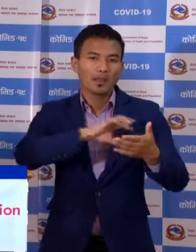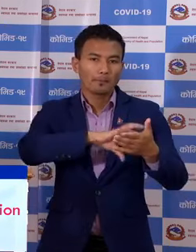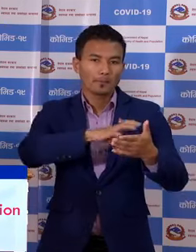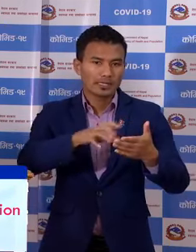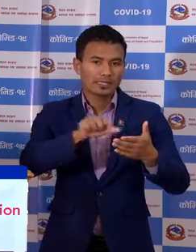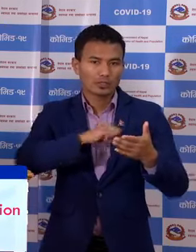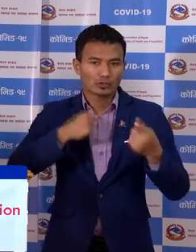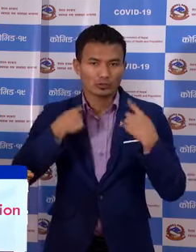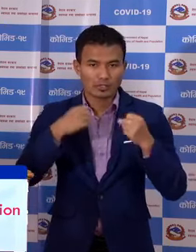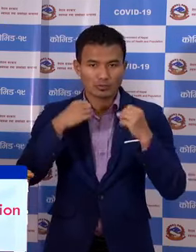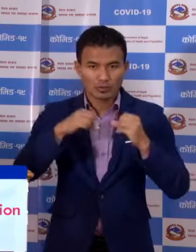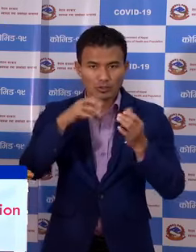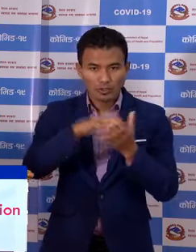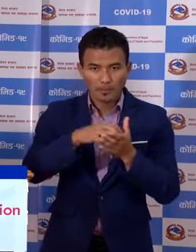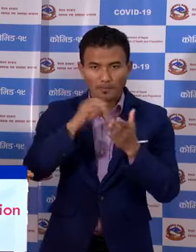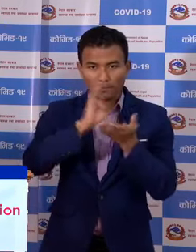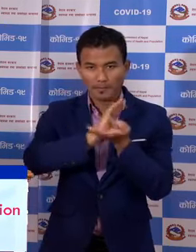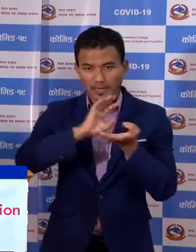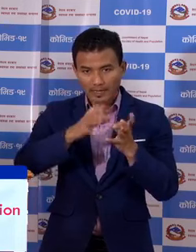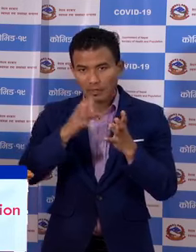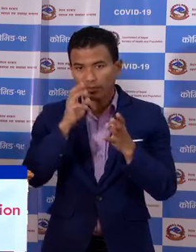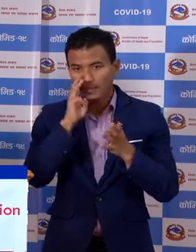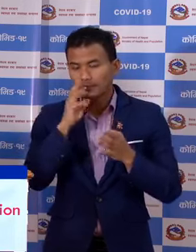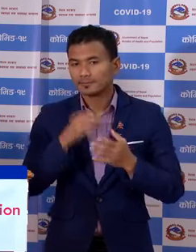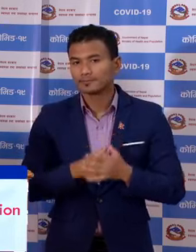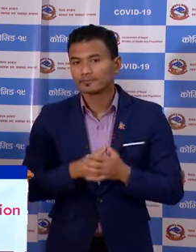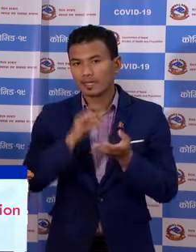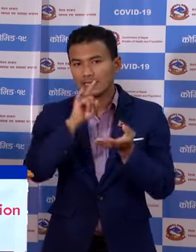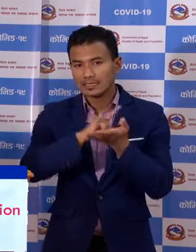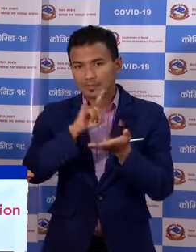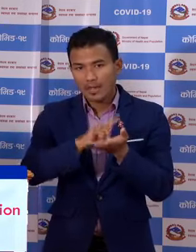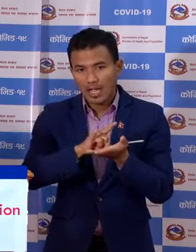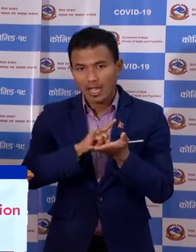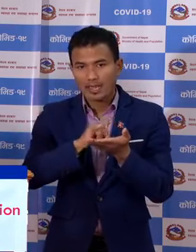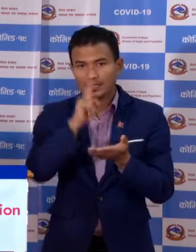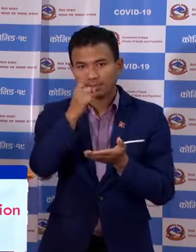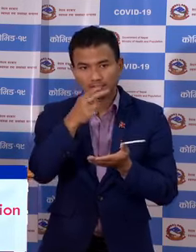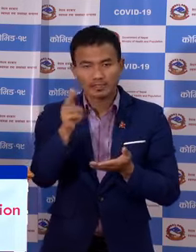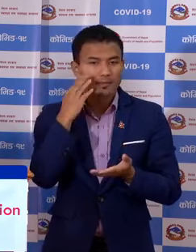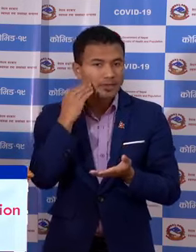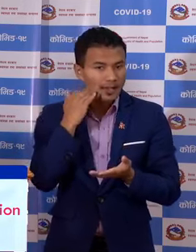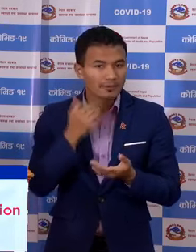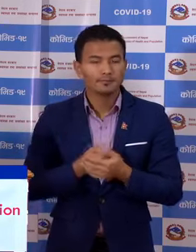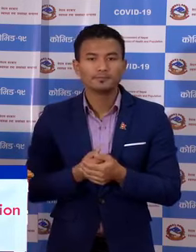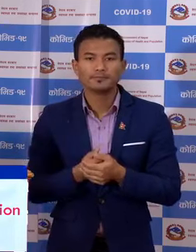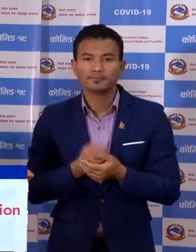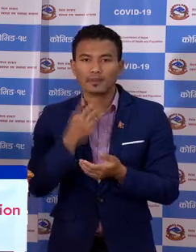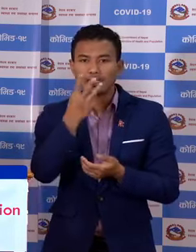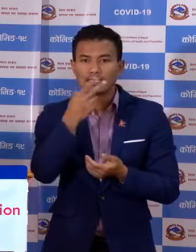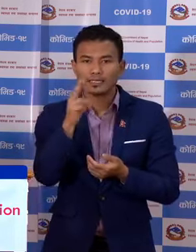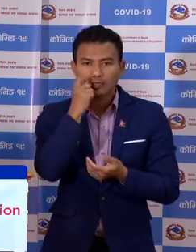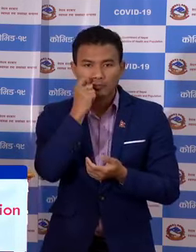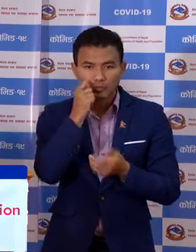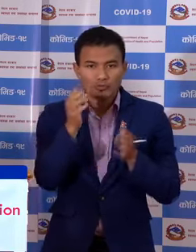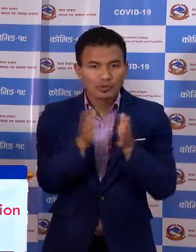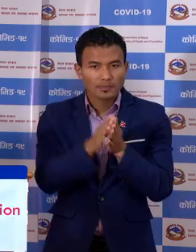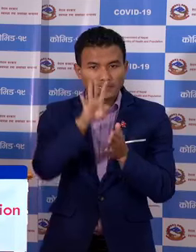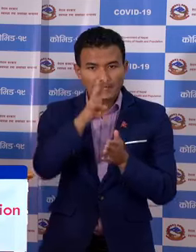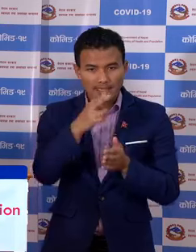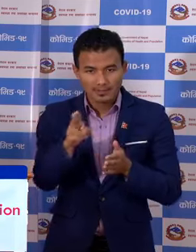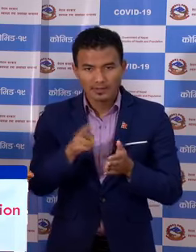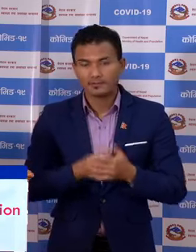प्रादेशिक जनस्वास्थ्य प्रयोगशाला विराटनगरमा झापाका एकजना महिला, 3 जना पुरुष गरी 4